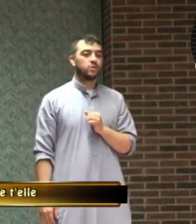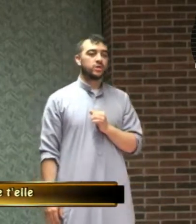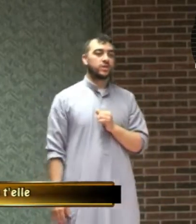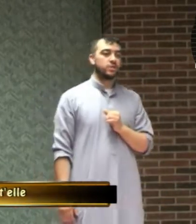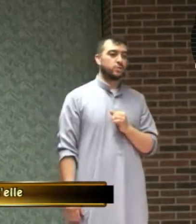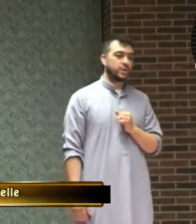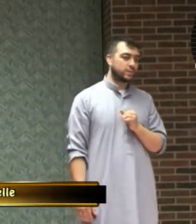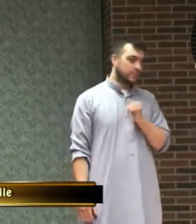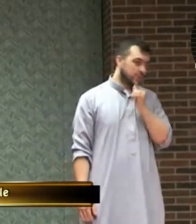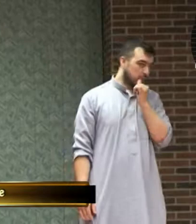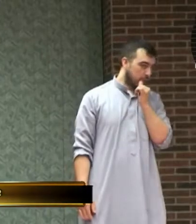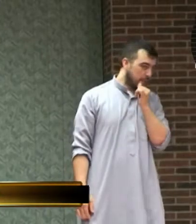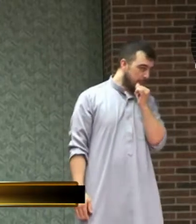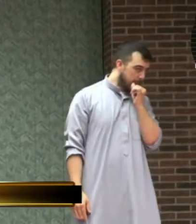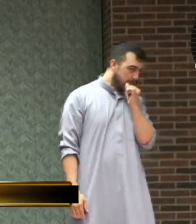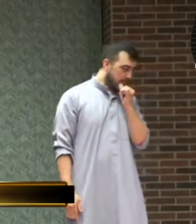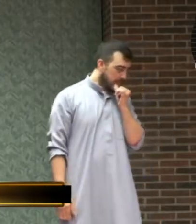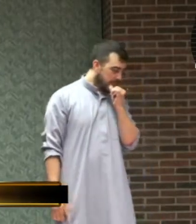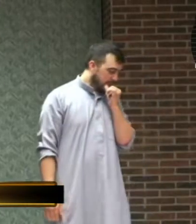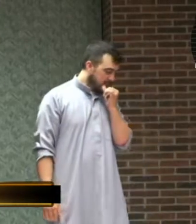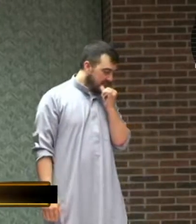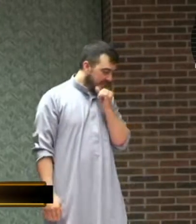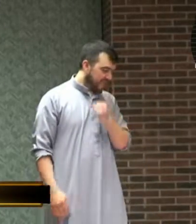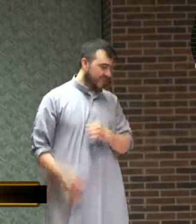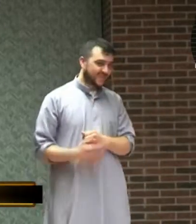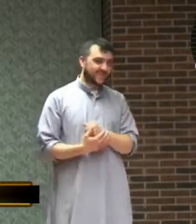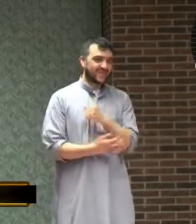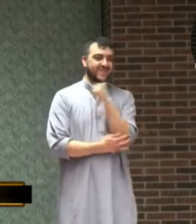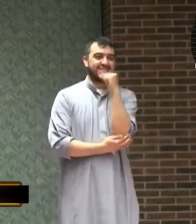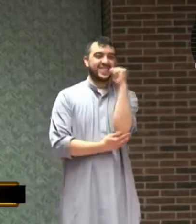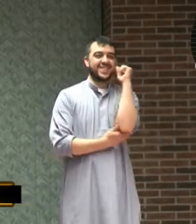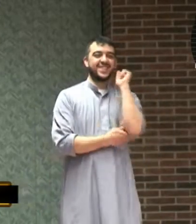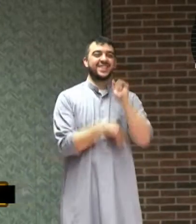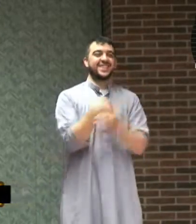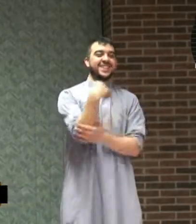Un jour, d'autres qui disent que la fête de l'Aïd dure 3 jours. Je suis perdu, je comprends pas.